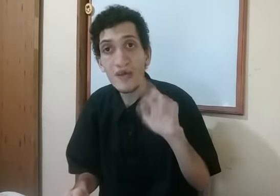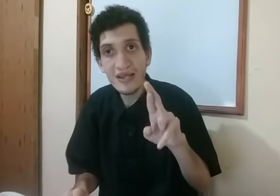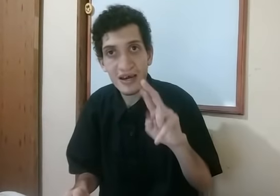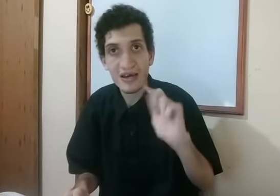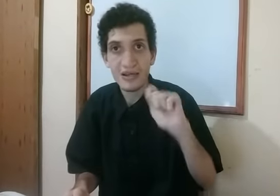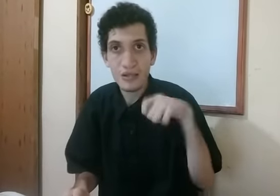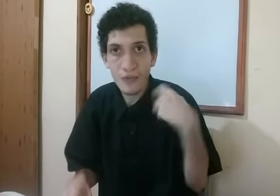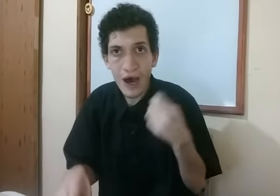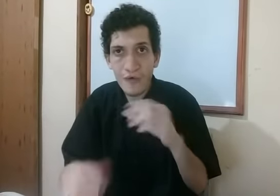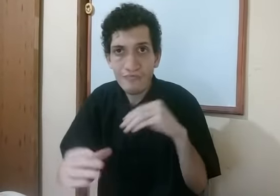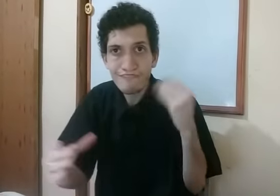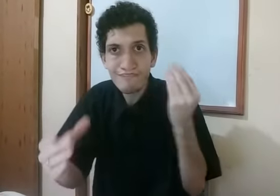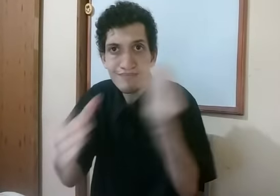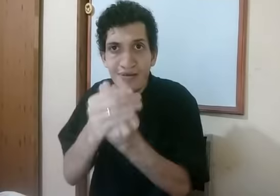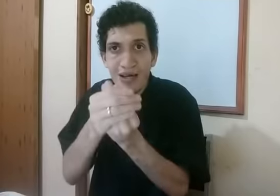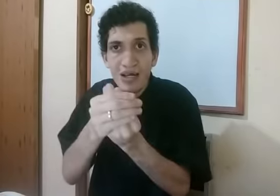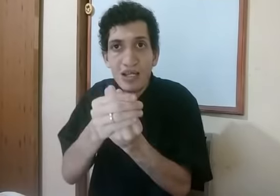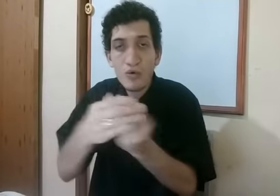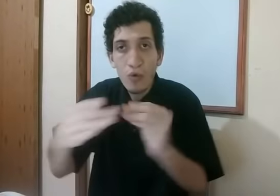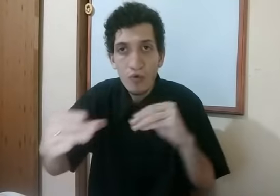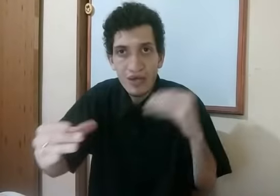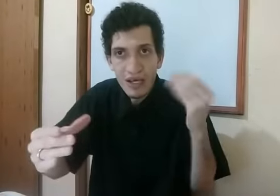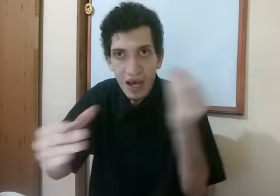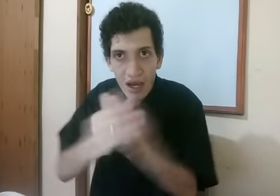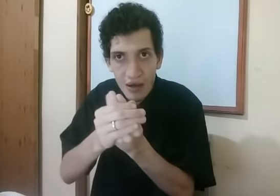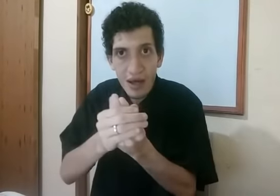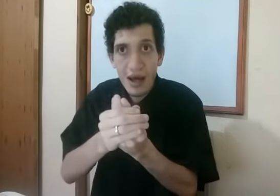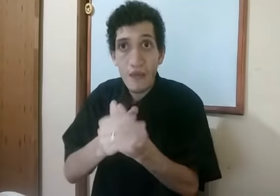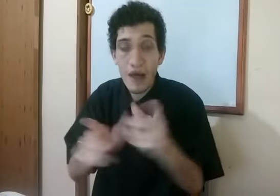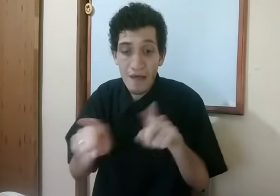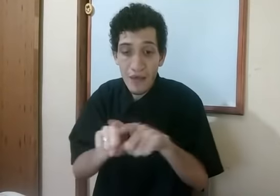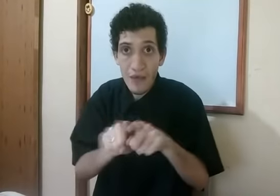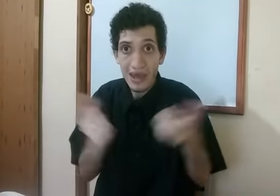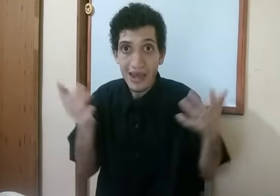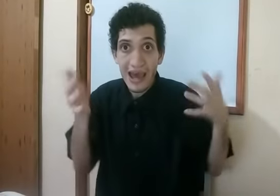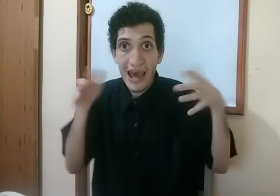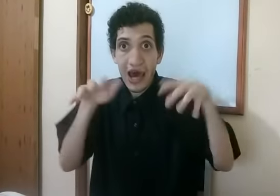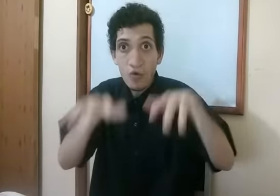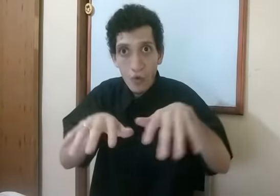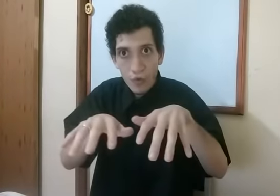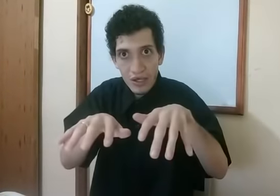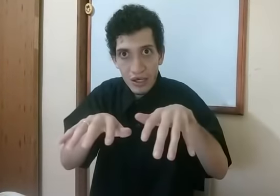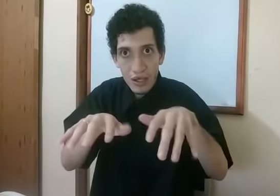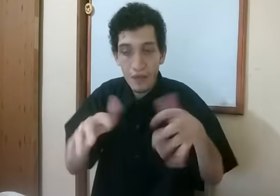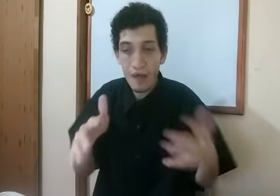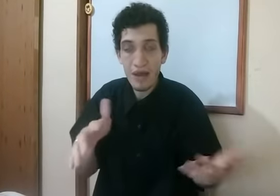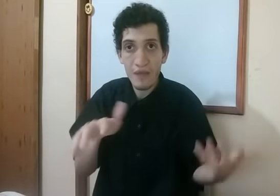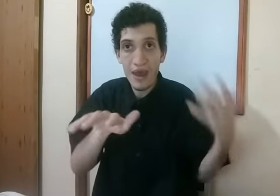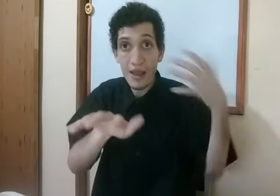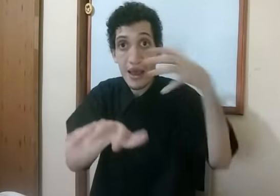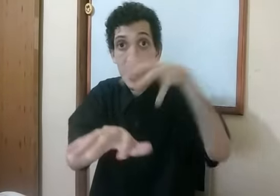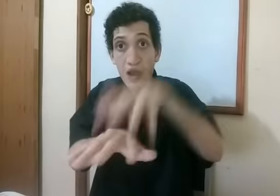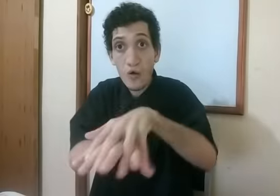Incluir. Não. Incluir. Também tem. Incluir. Também tem.